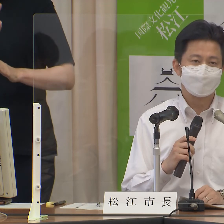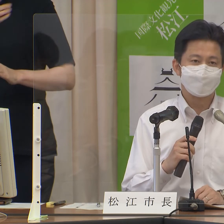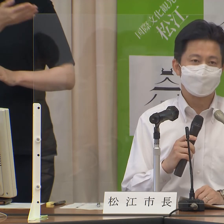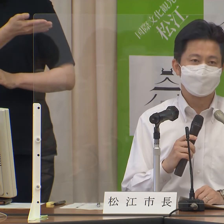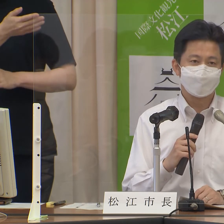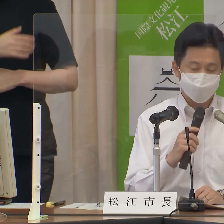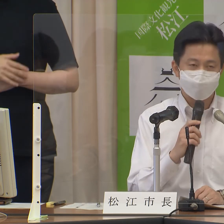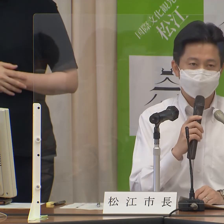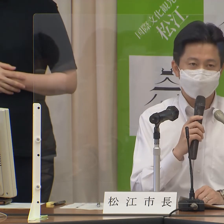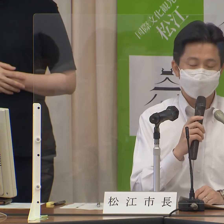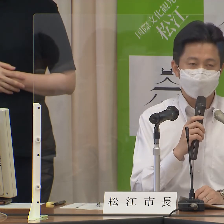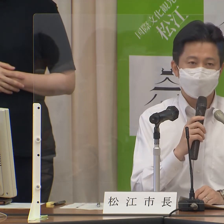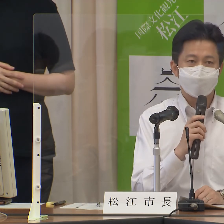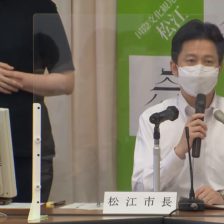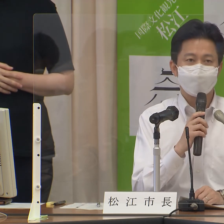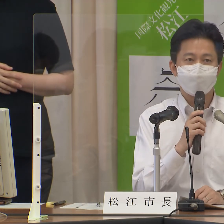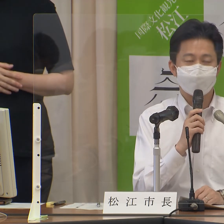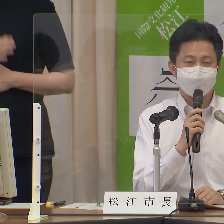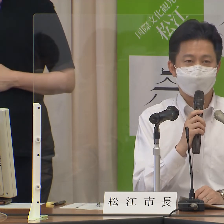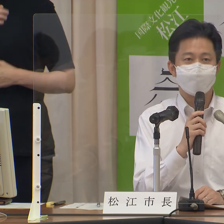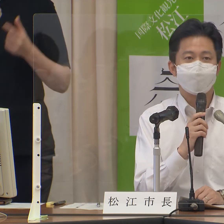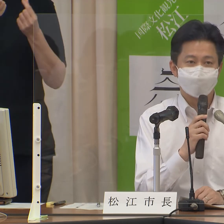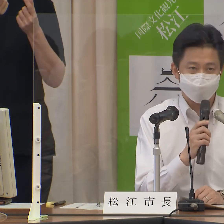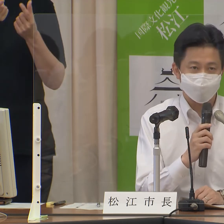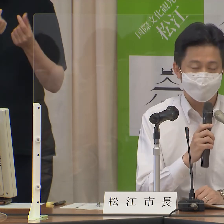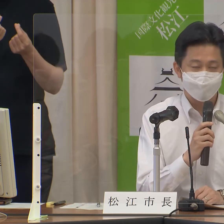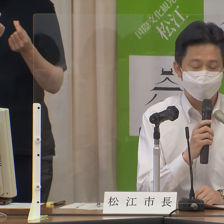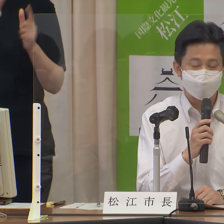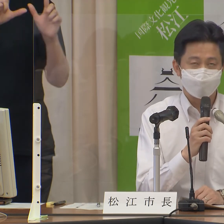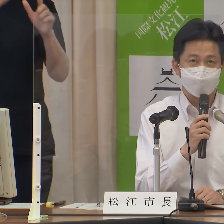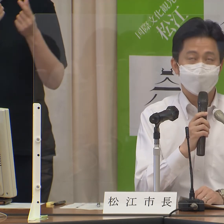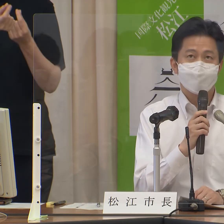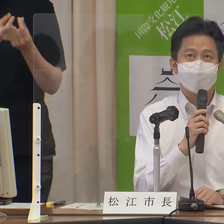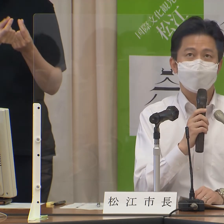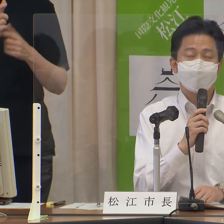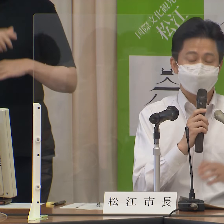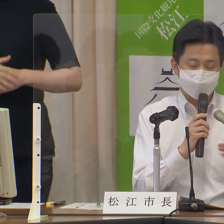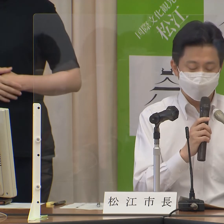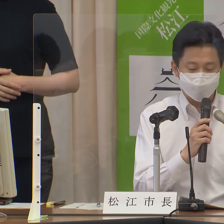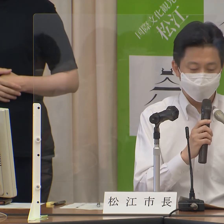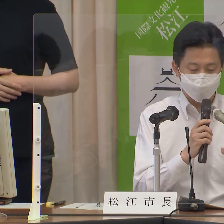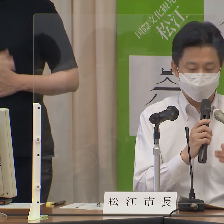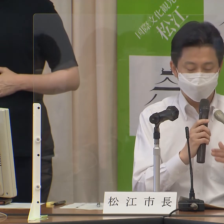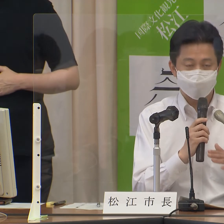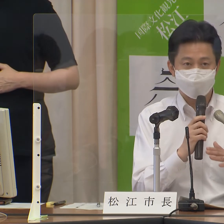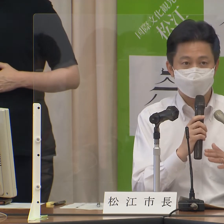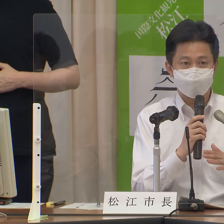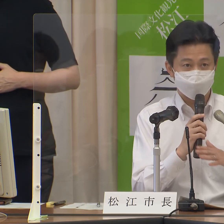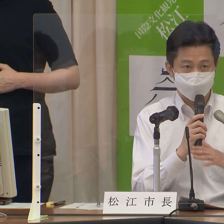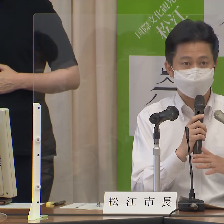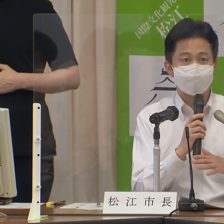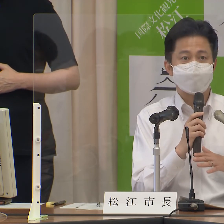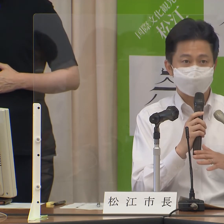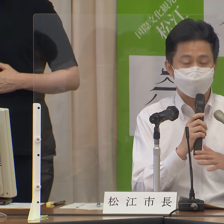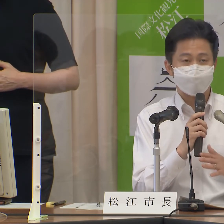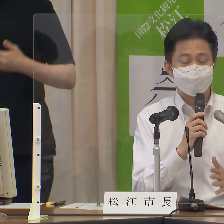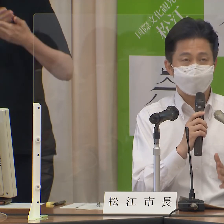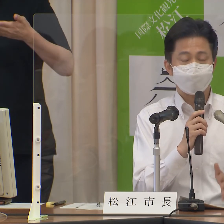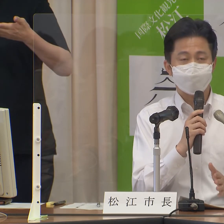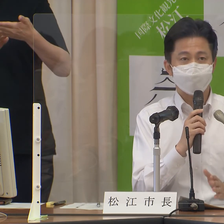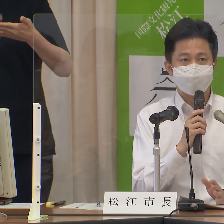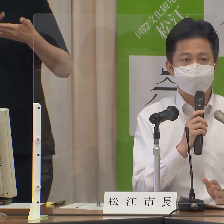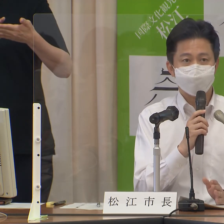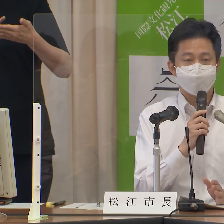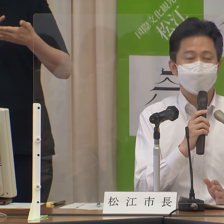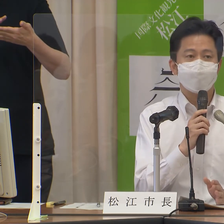あるんでしょうか。 はい、おっしゃる通りでございまして、実際その増えてきているデータも見て取れるんですが、